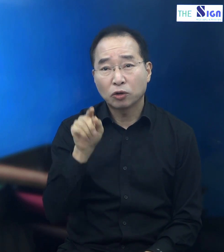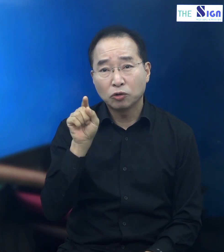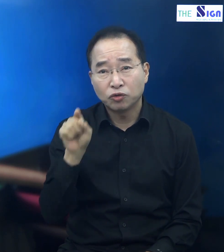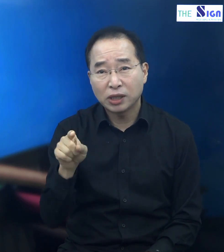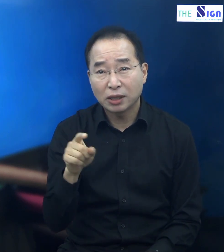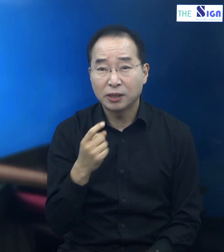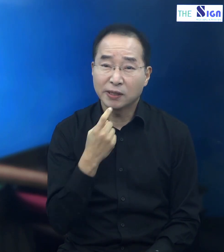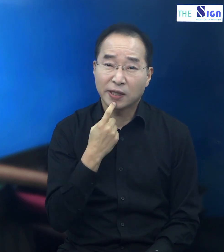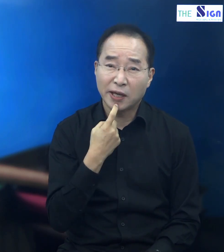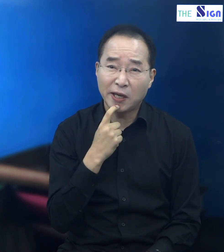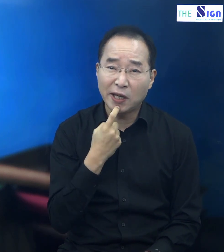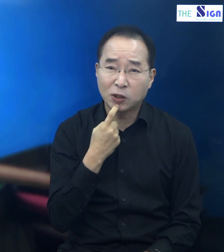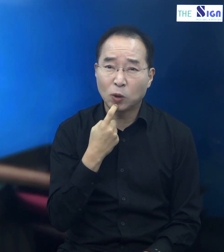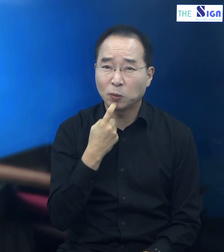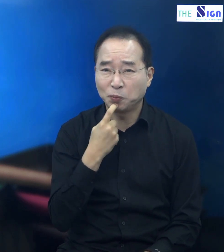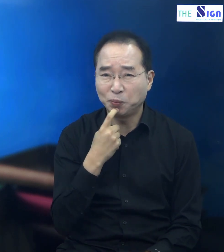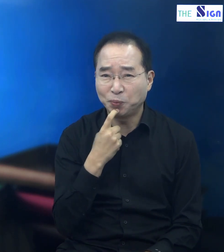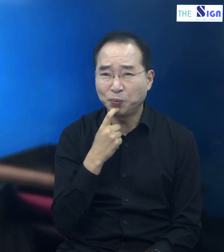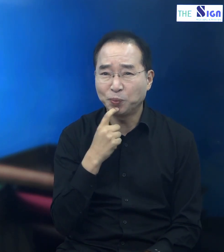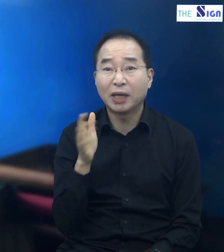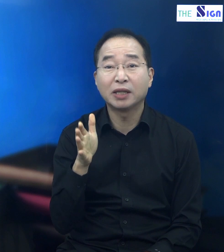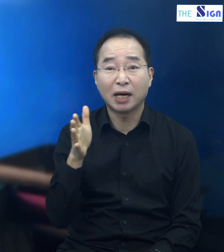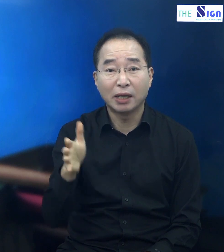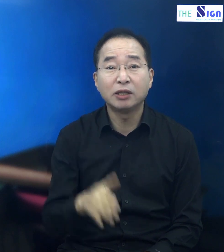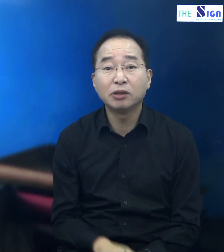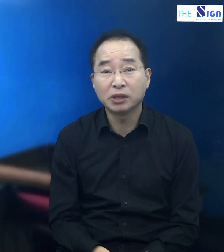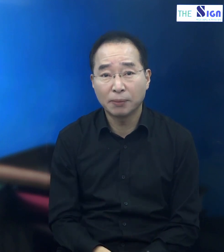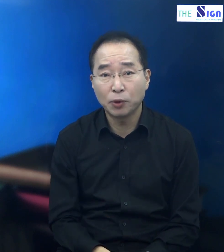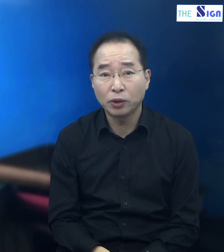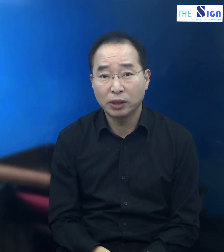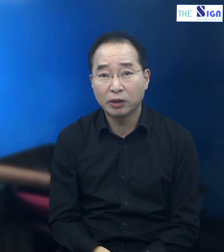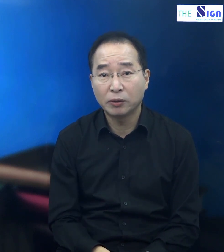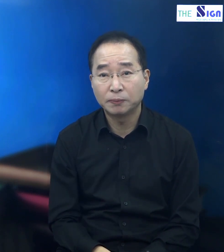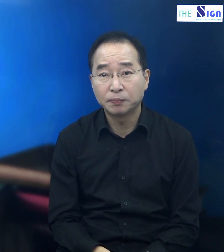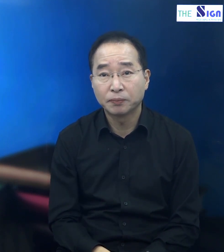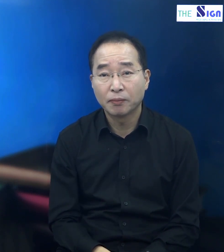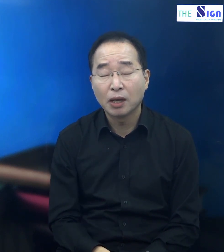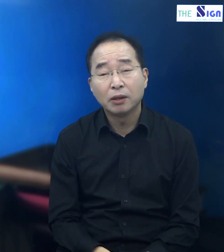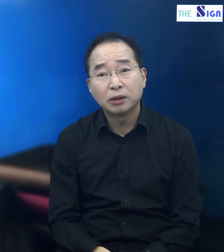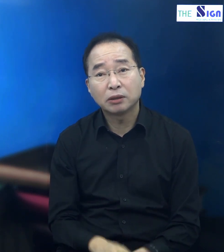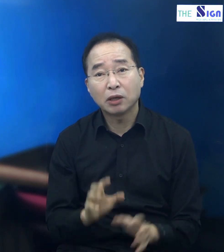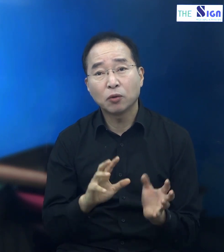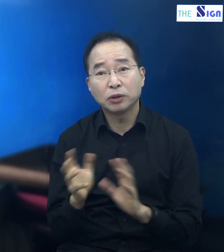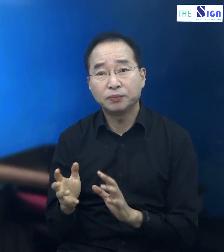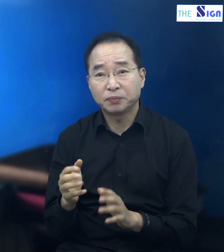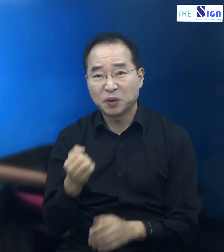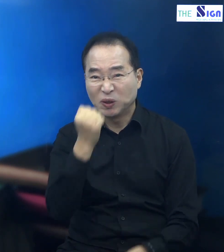어떤 주장을 계속 한다 이런 식의 표현이에요. 근데 때로는